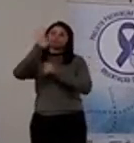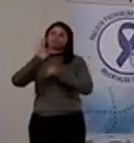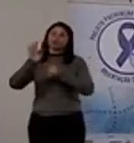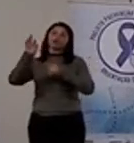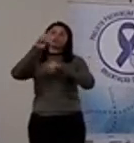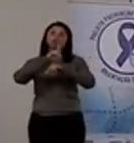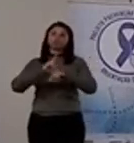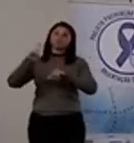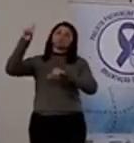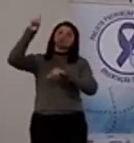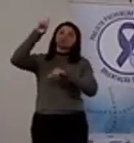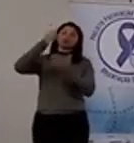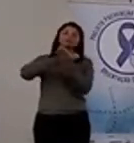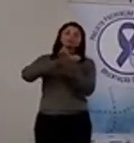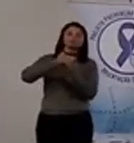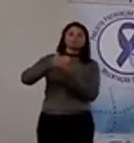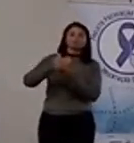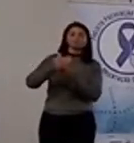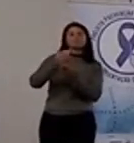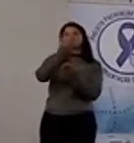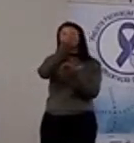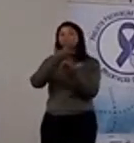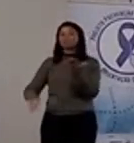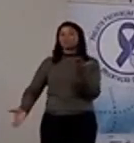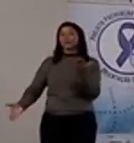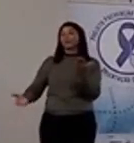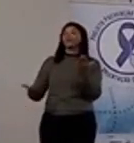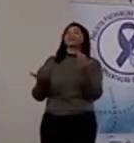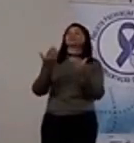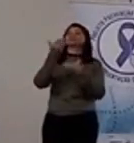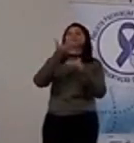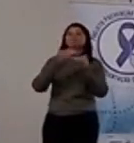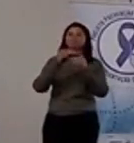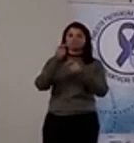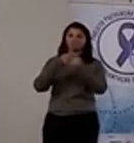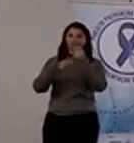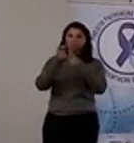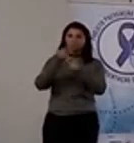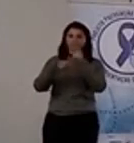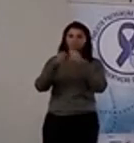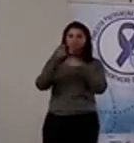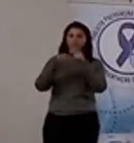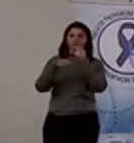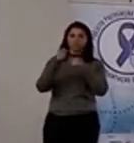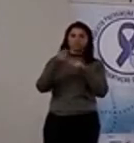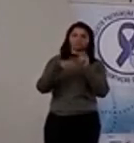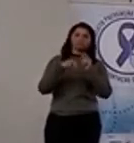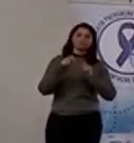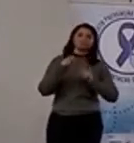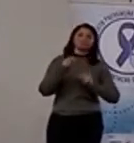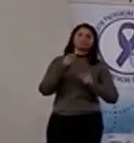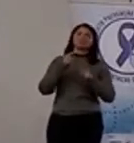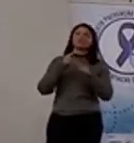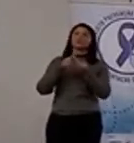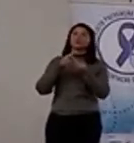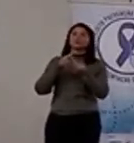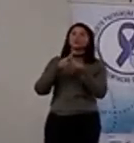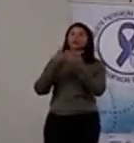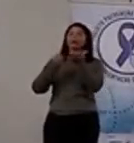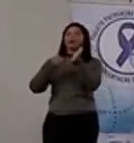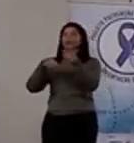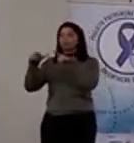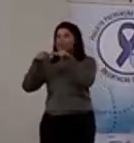vai começar, ela perde em ascensão econômica em relação ao homem. A gente tem vários trabalhos mostrando que teríamos muito mais mulheres